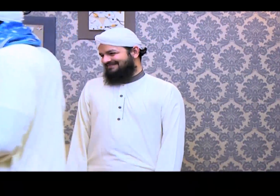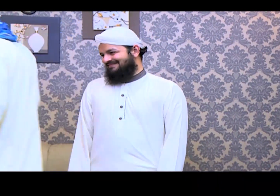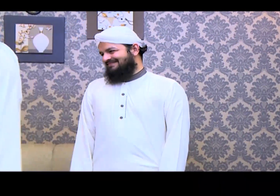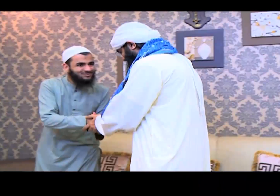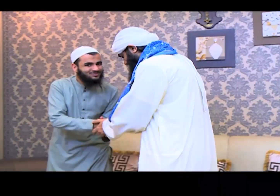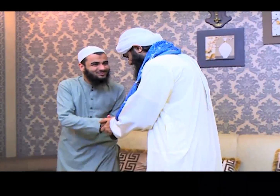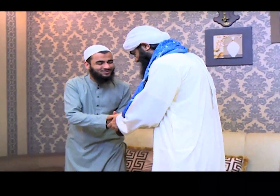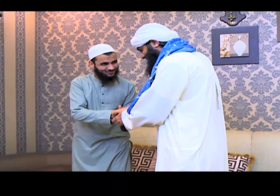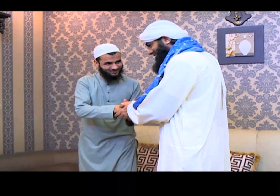اسلام۔